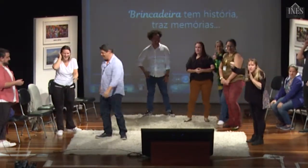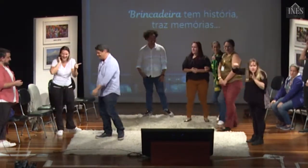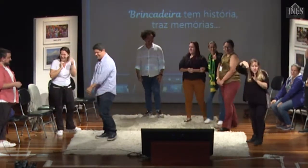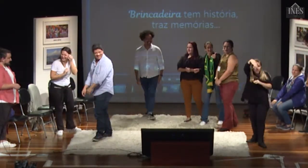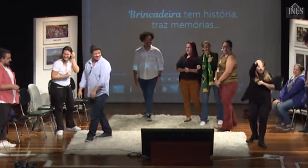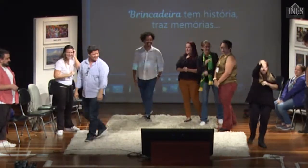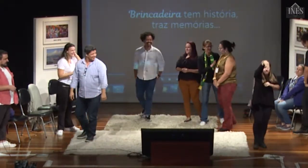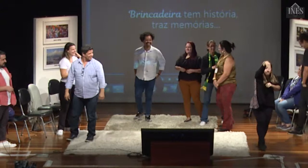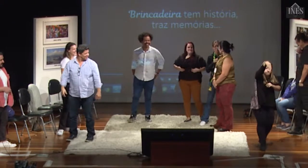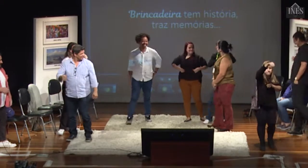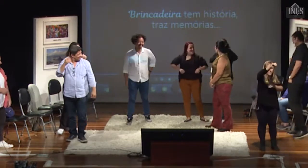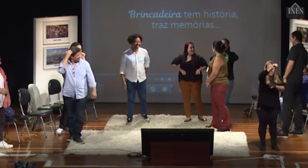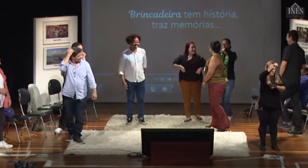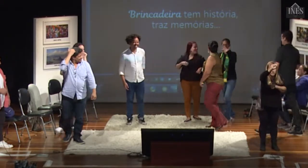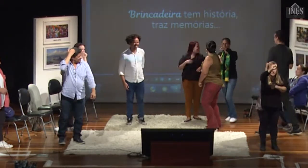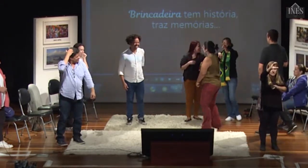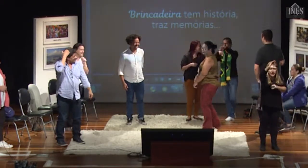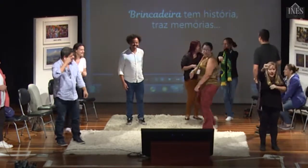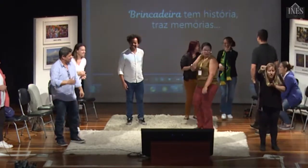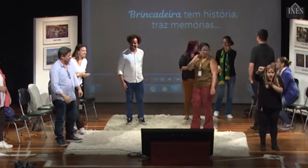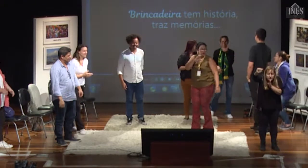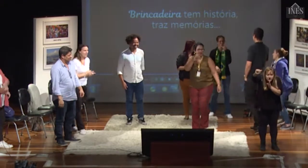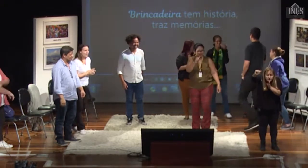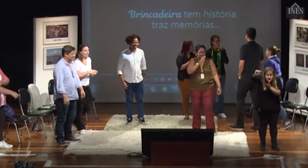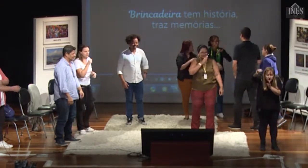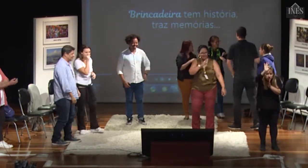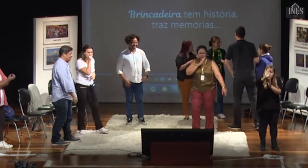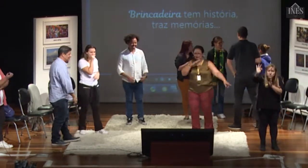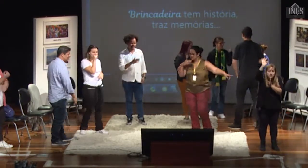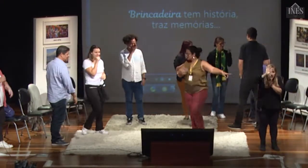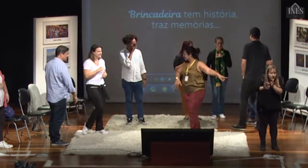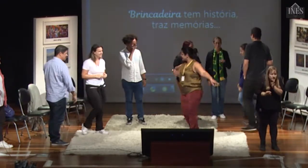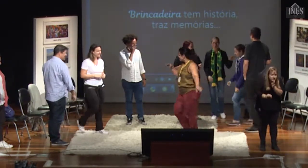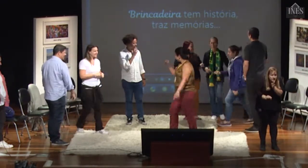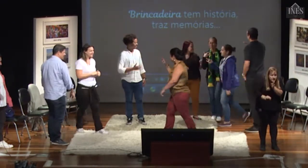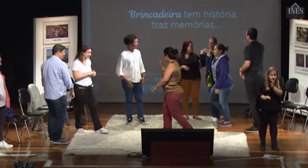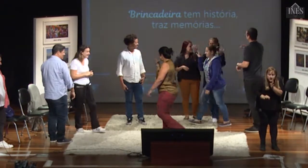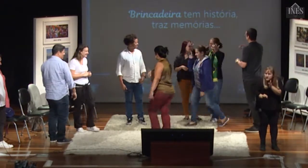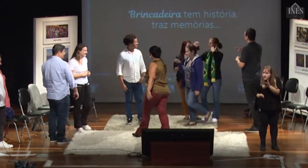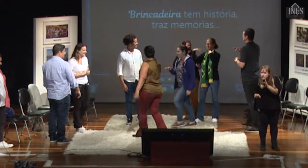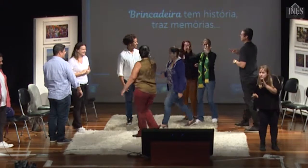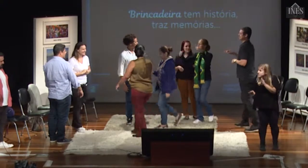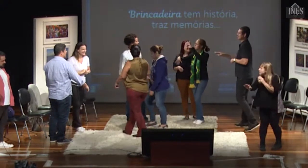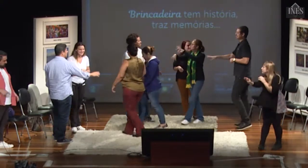Vocês conhecem mosca? Aquele bichinho, mosca,